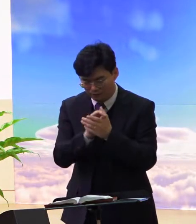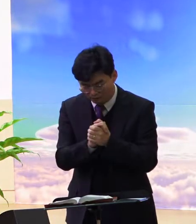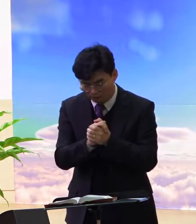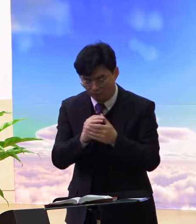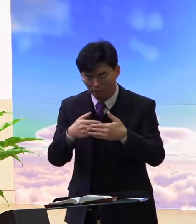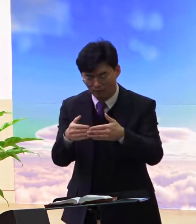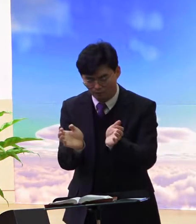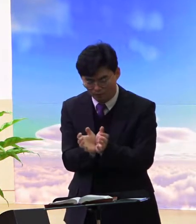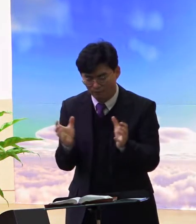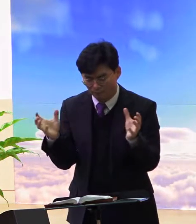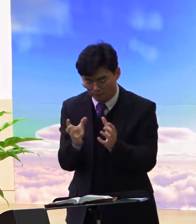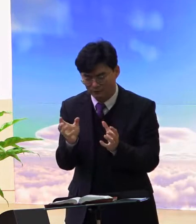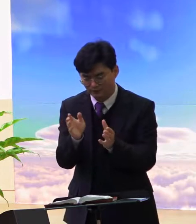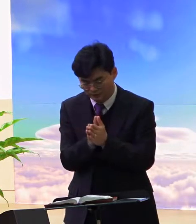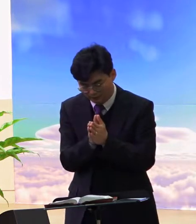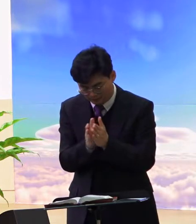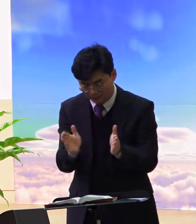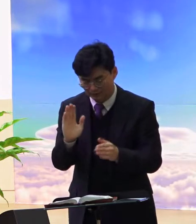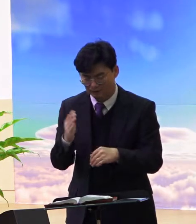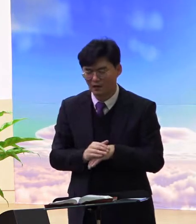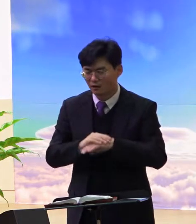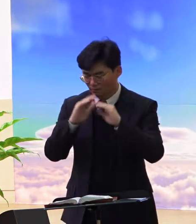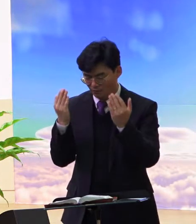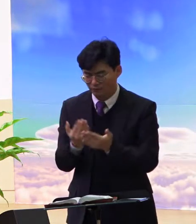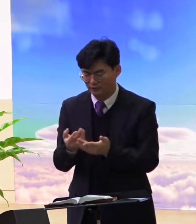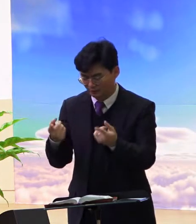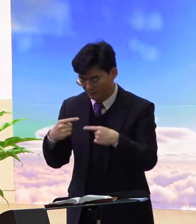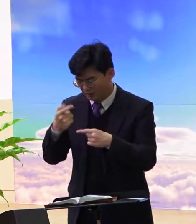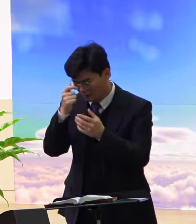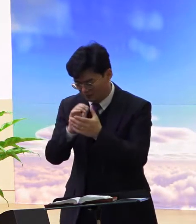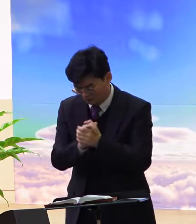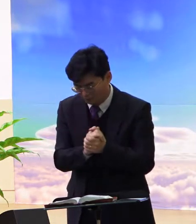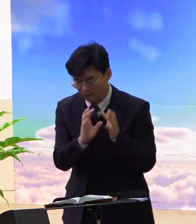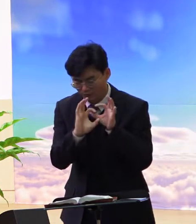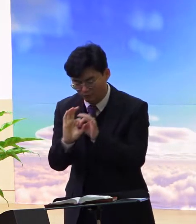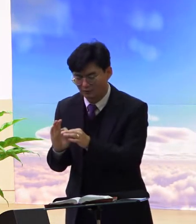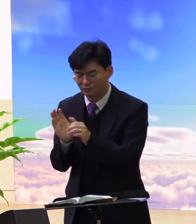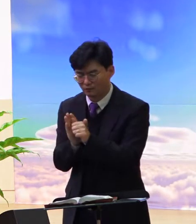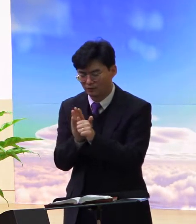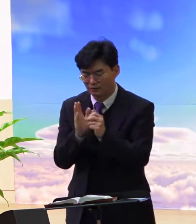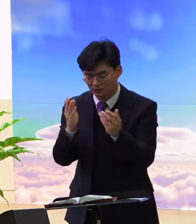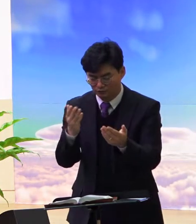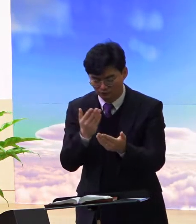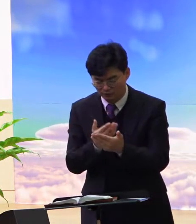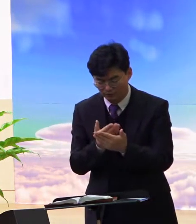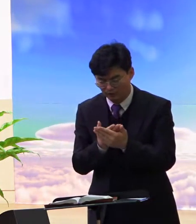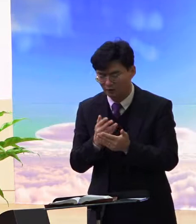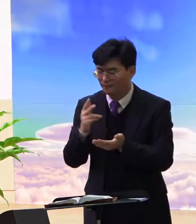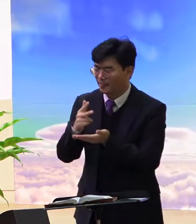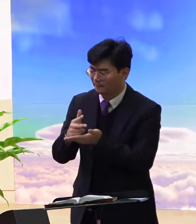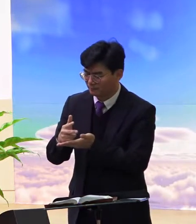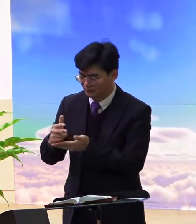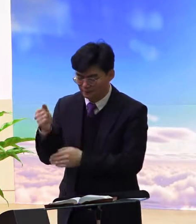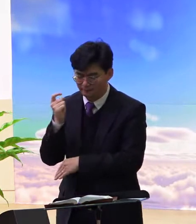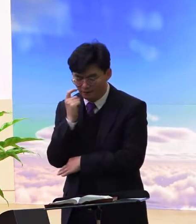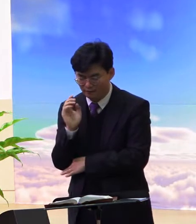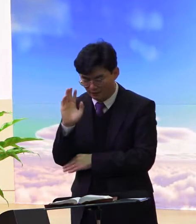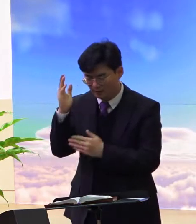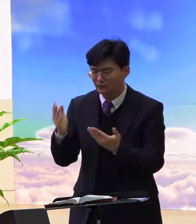모두가 동참하여 축복받게 하여 주시옵소서. 다음 주는 정교인 출석주일로 정해 주께 영광 돌리려